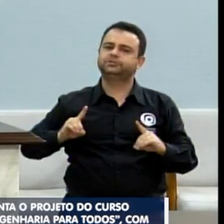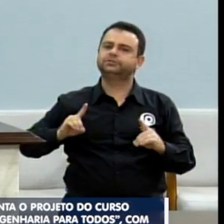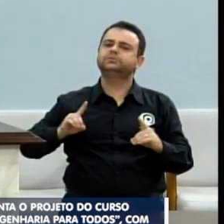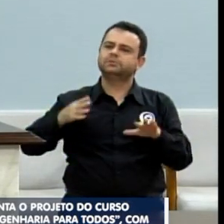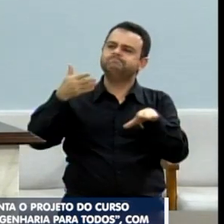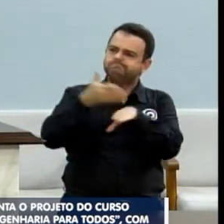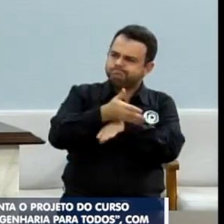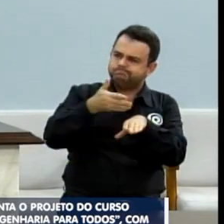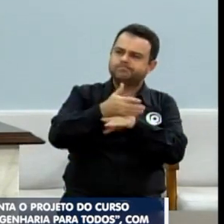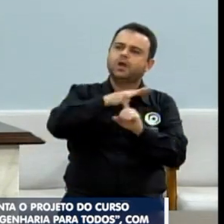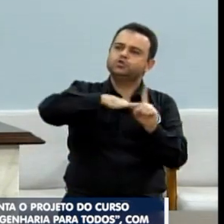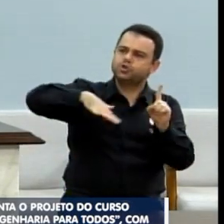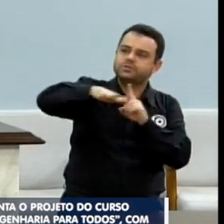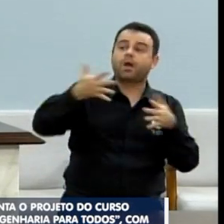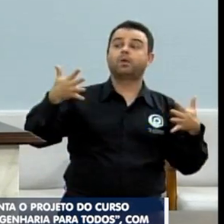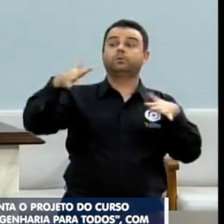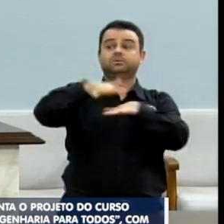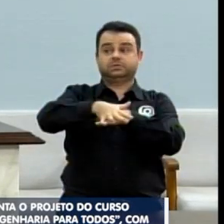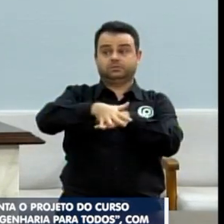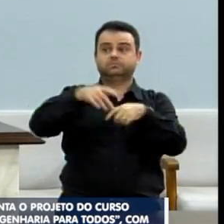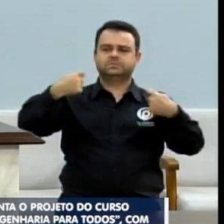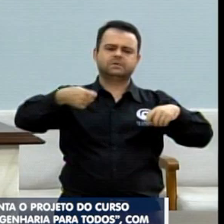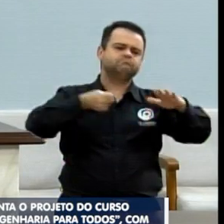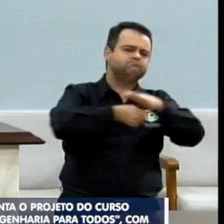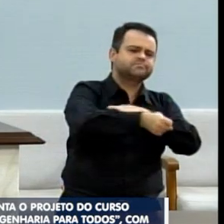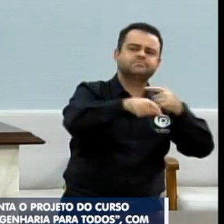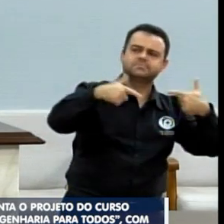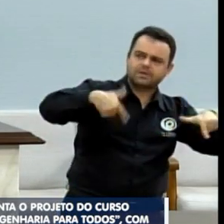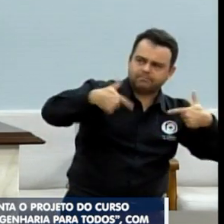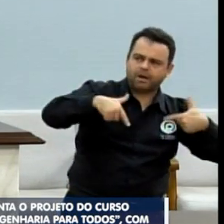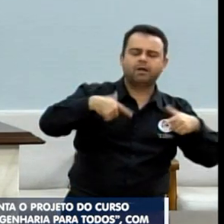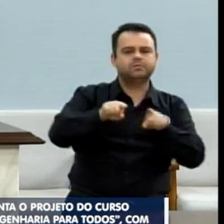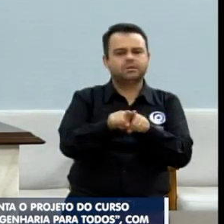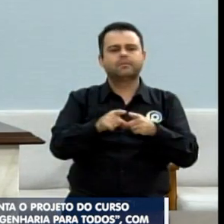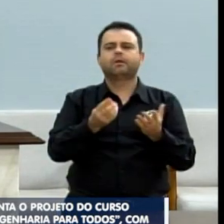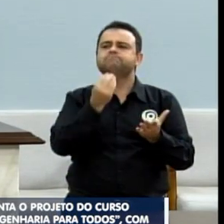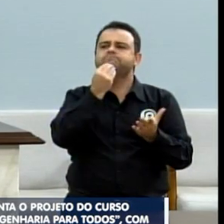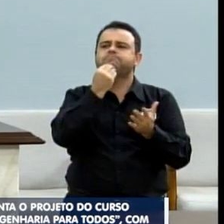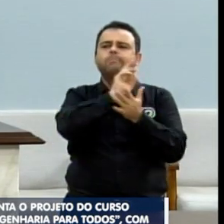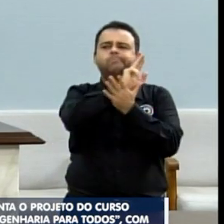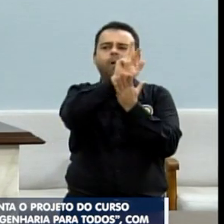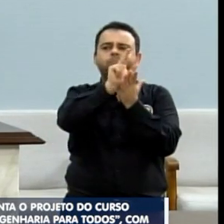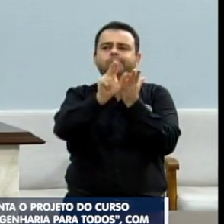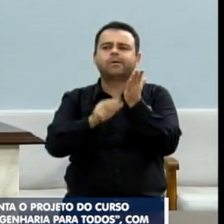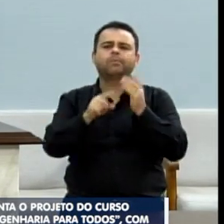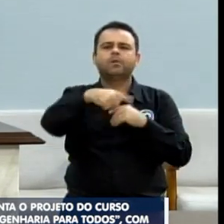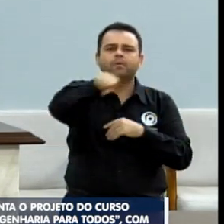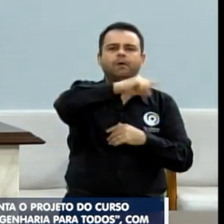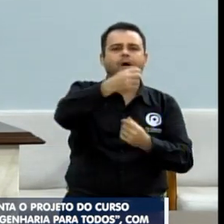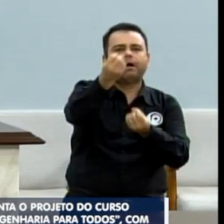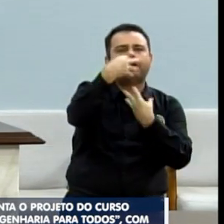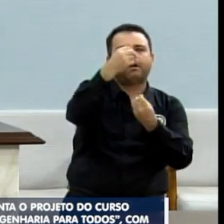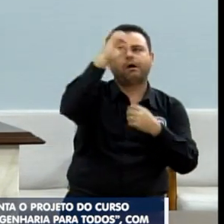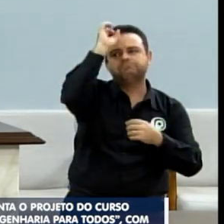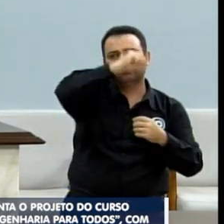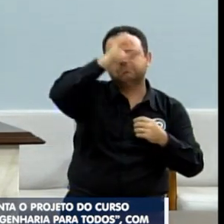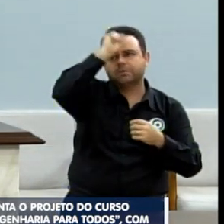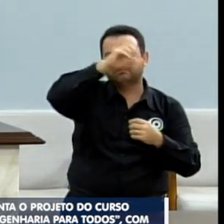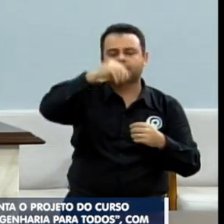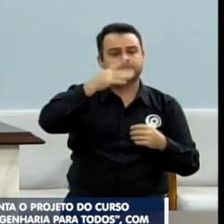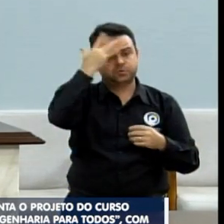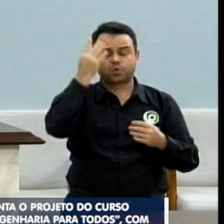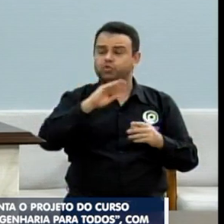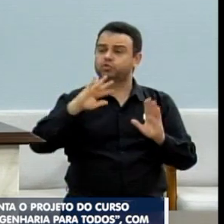para assegurar a educação inclusiva e a oportunidade de aprendizagem para todos e fortalecer